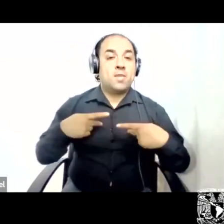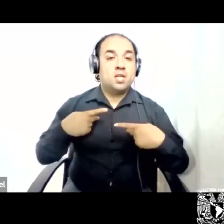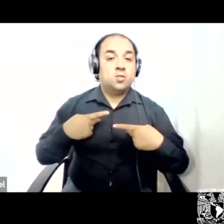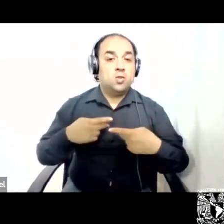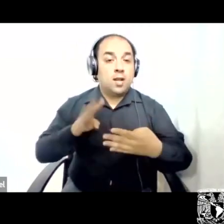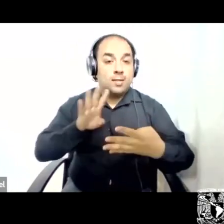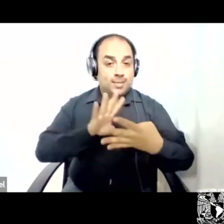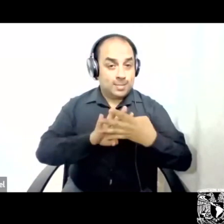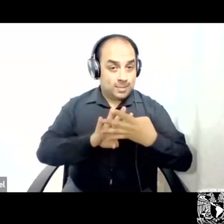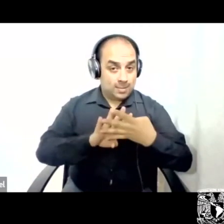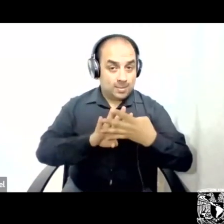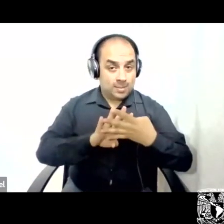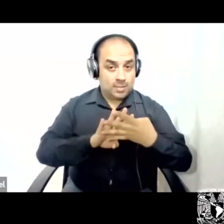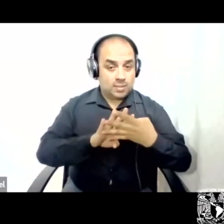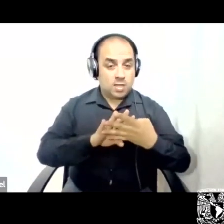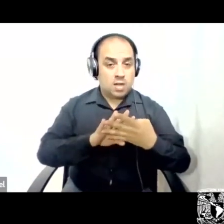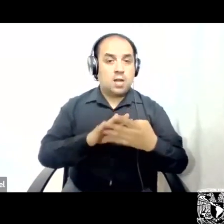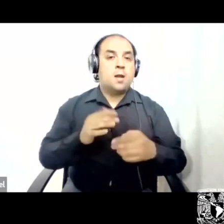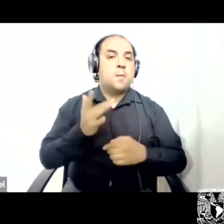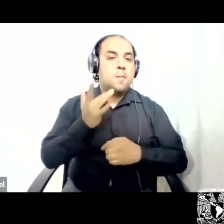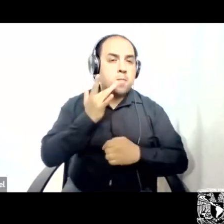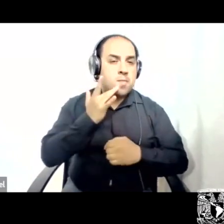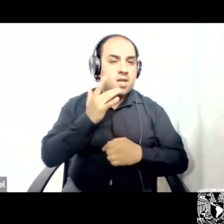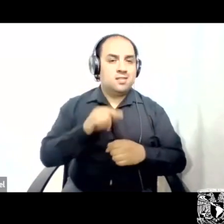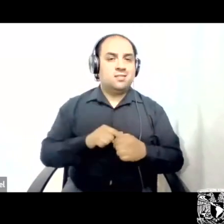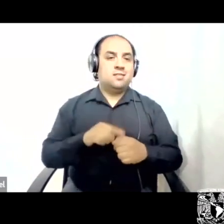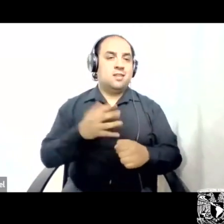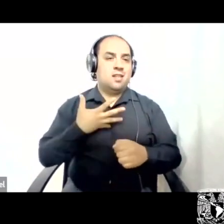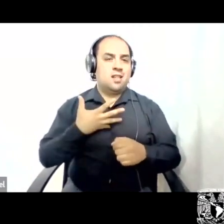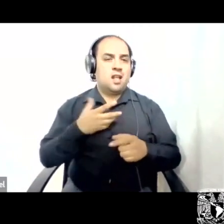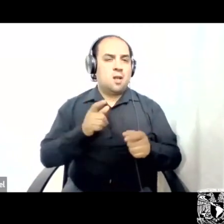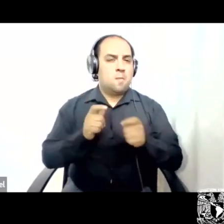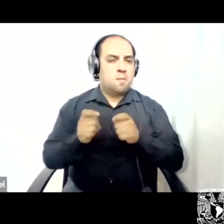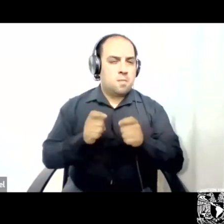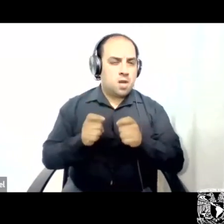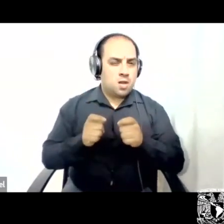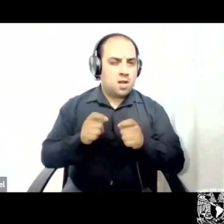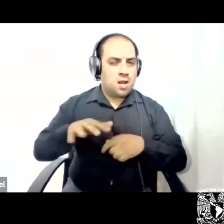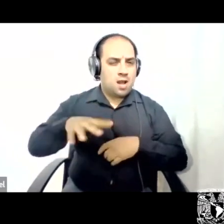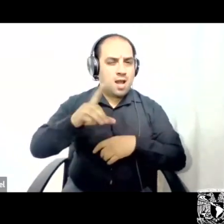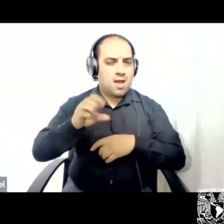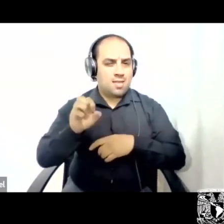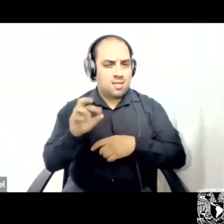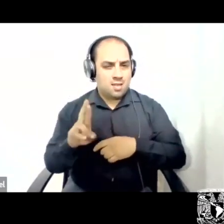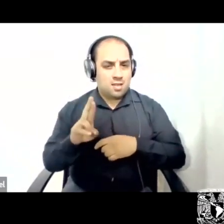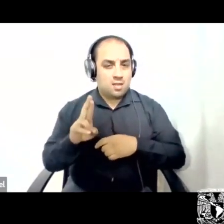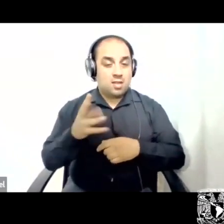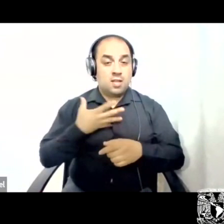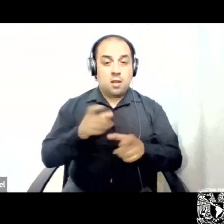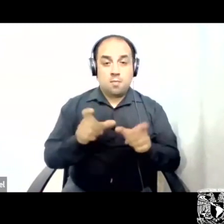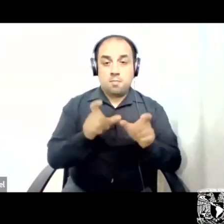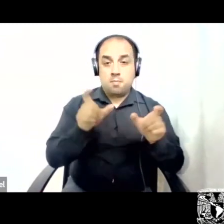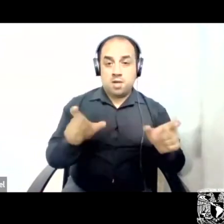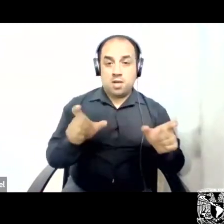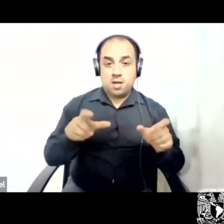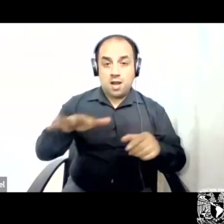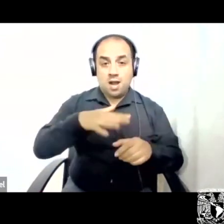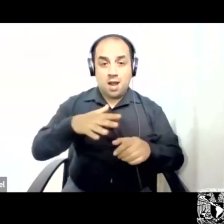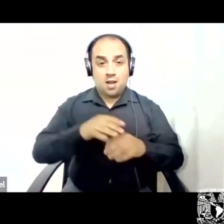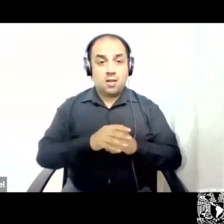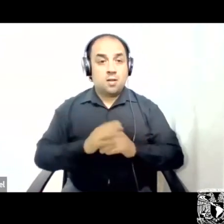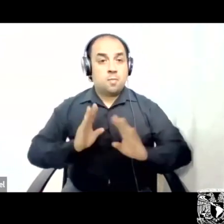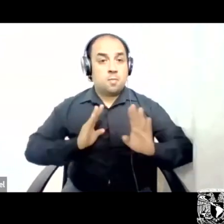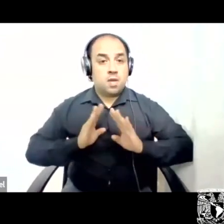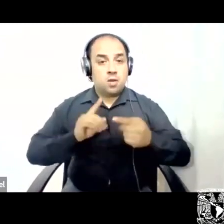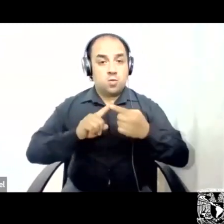sirven que sirven para el funcionamiento del lager, ¿no? A esto los divide en capos, en sonderkommandos, en